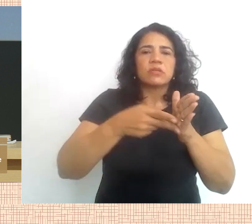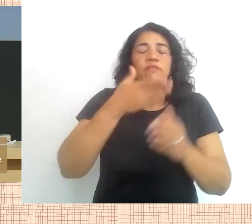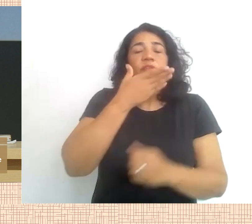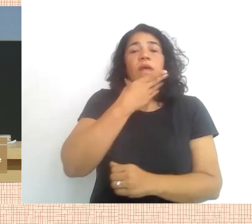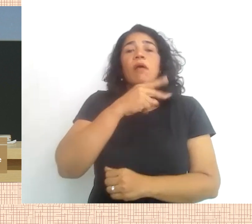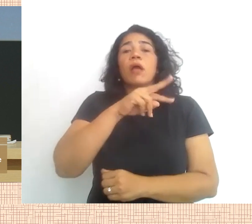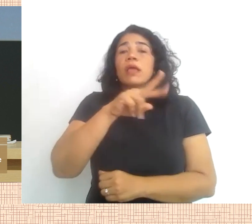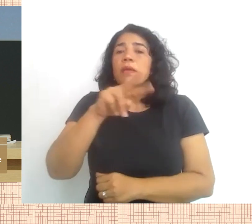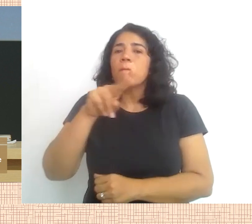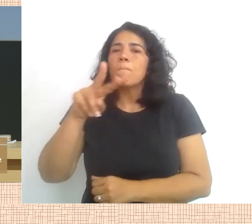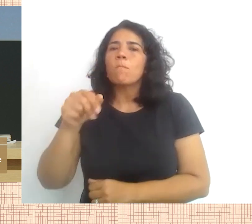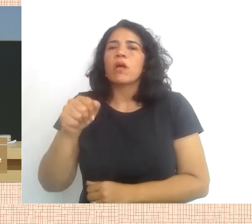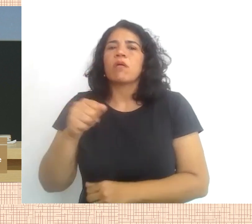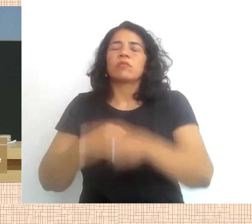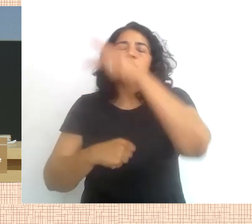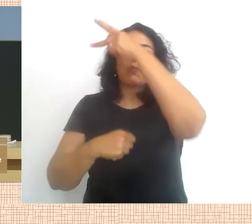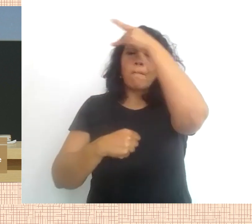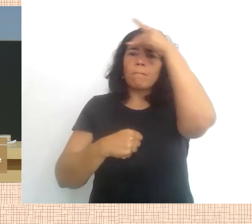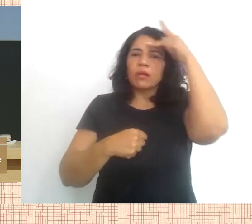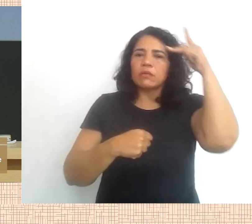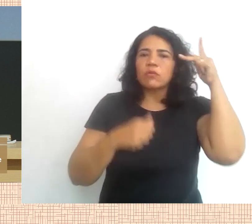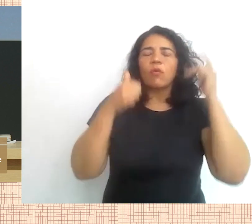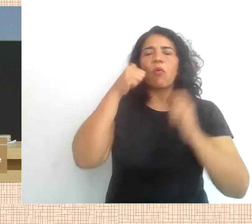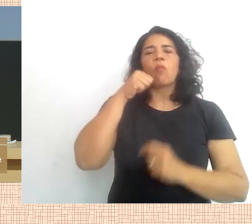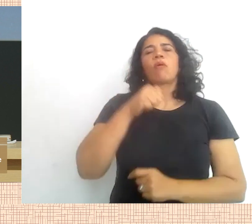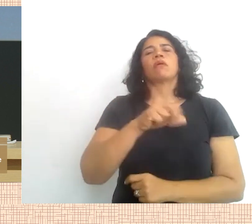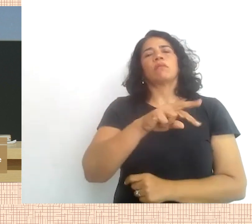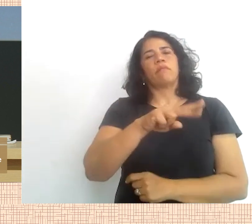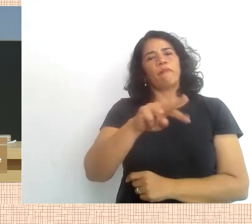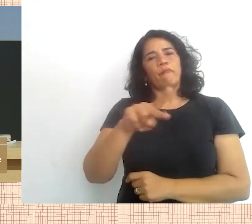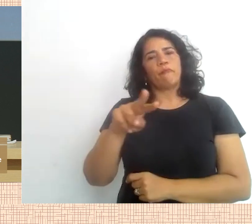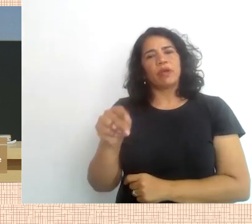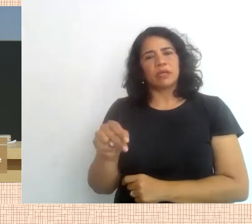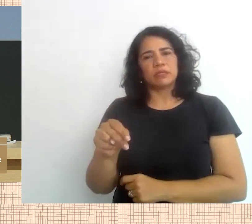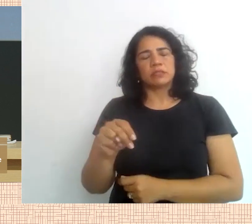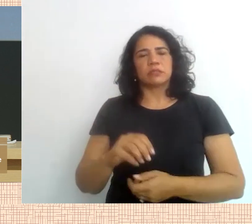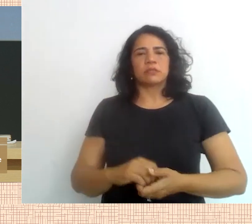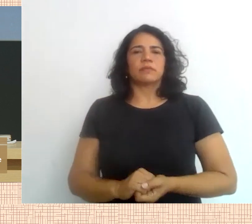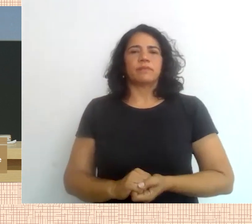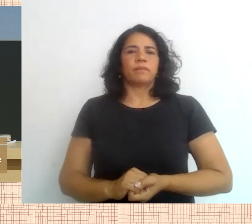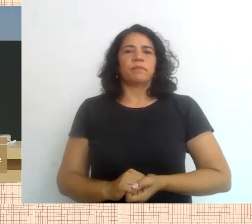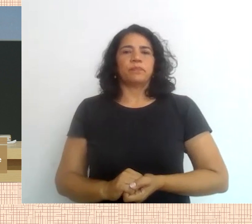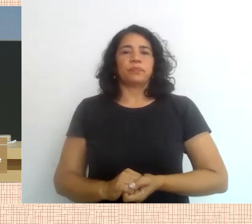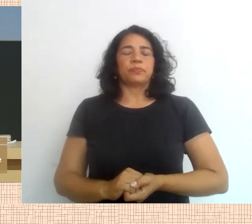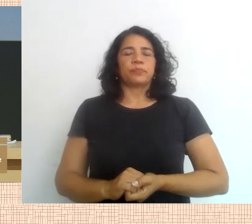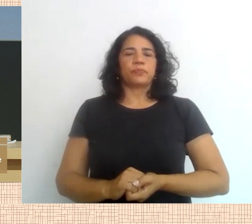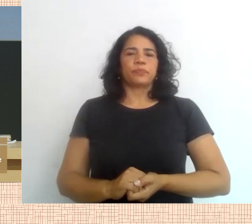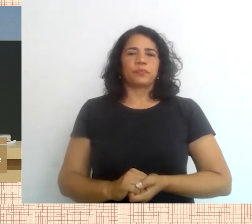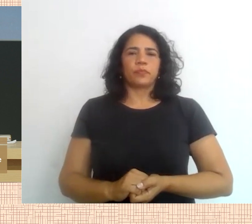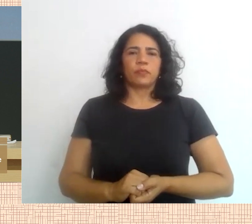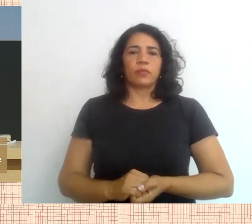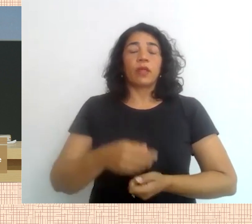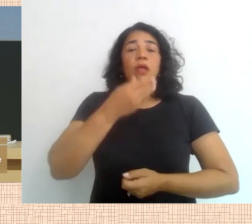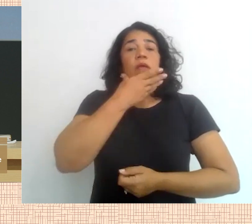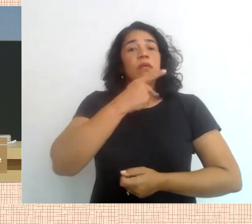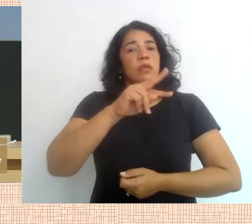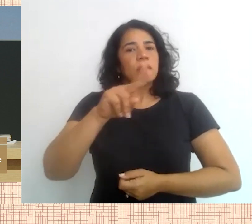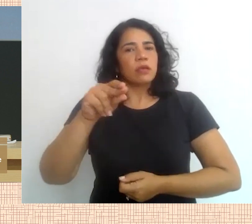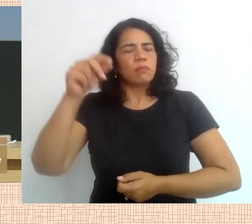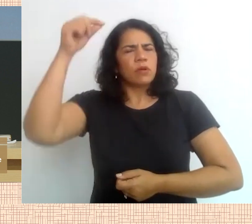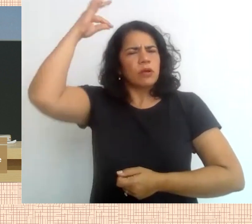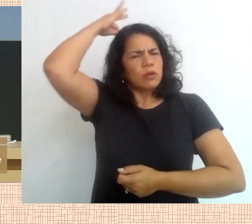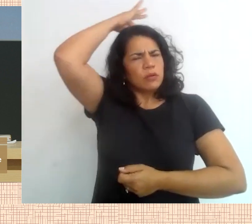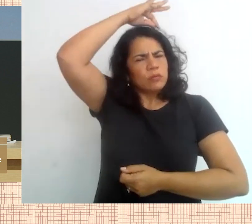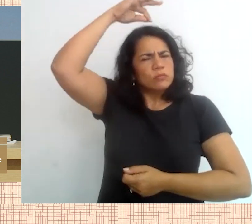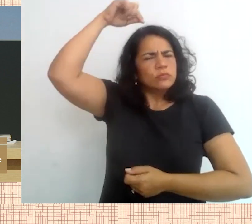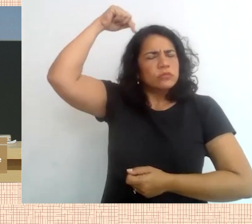usado como adjetivo de irmãos santos, não, são santos, aos santos, né? Irmãos, né?